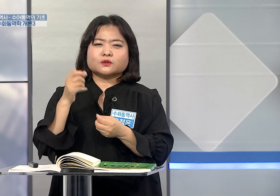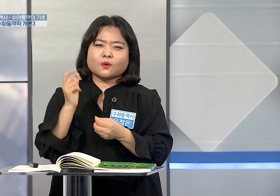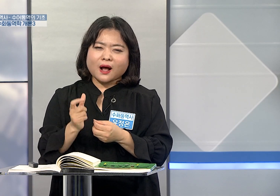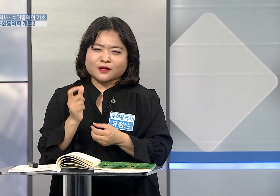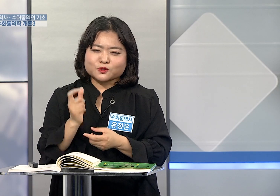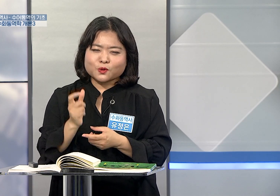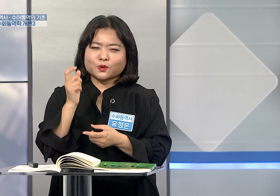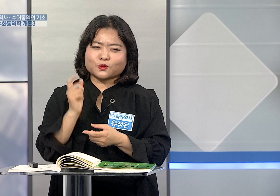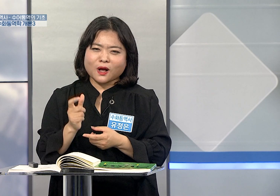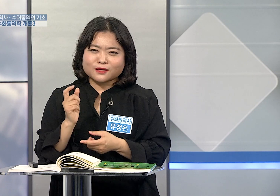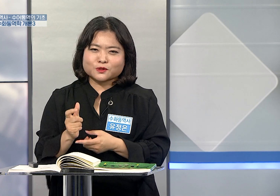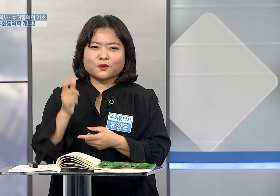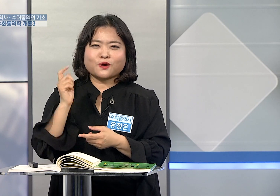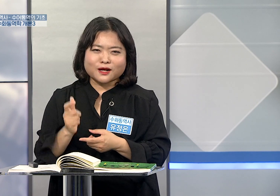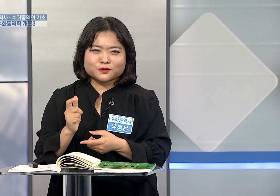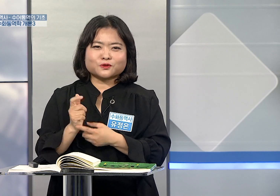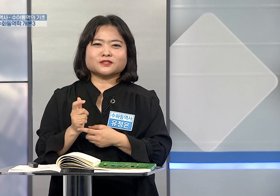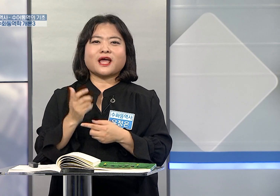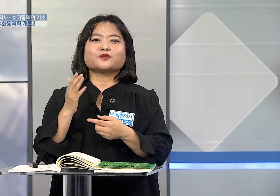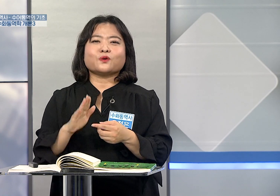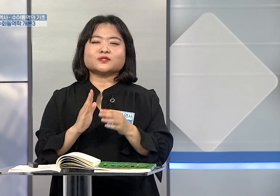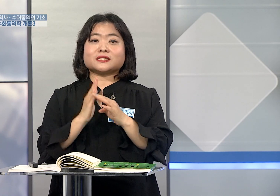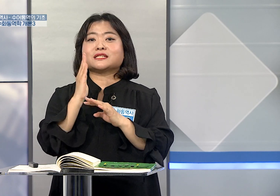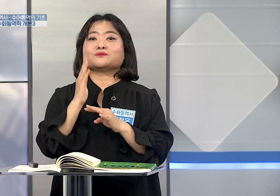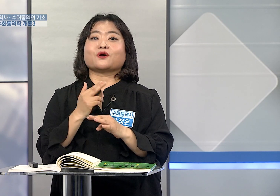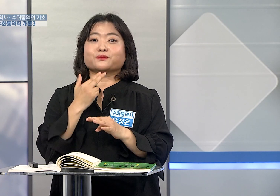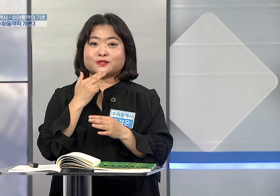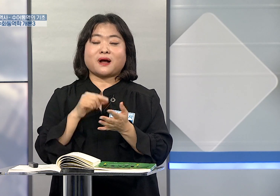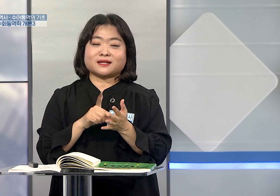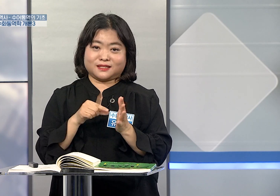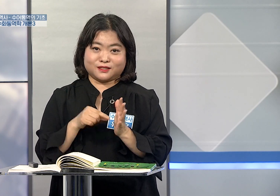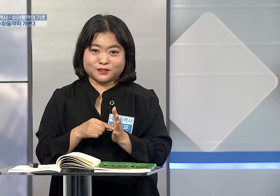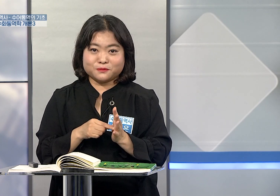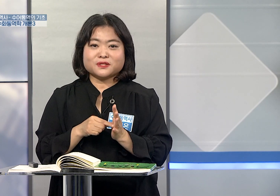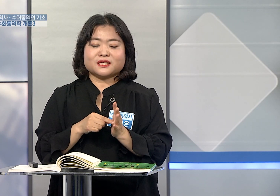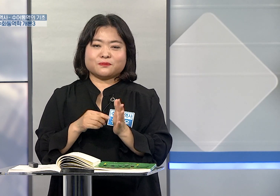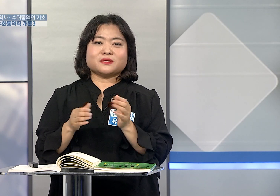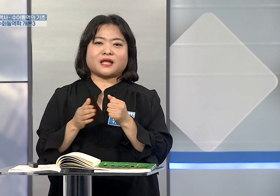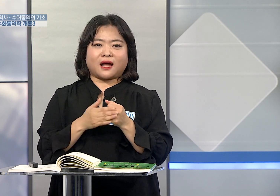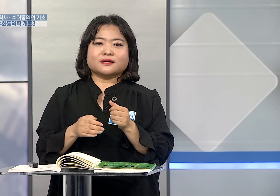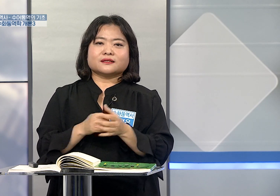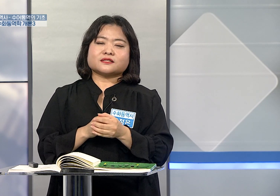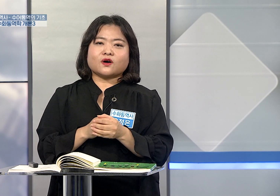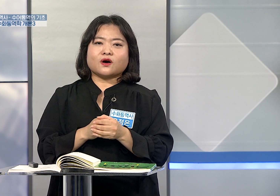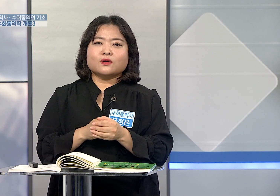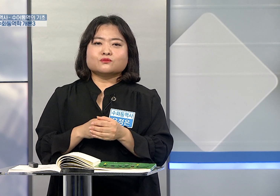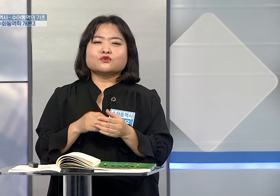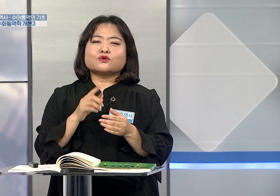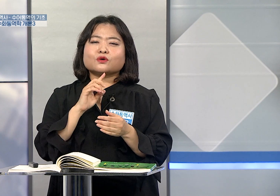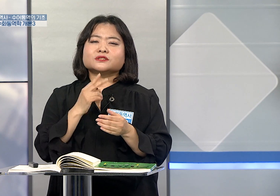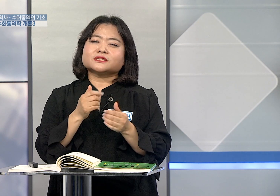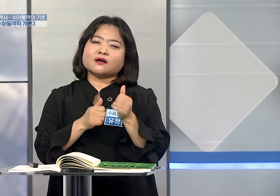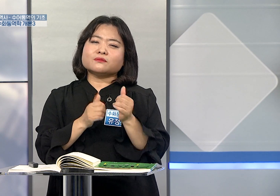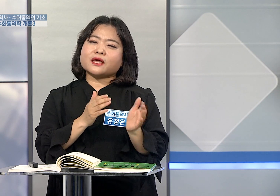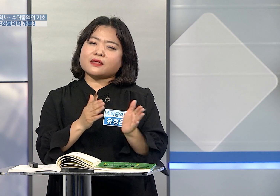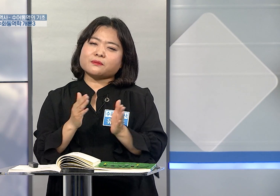또 강조를 해도 지나침이 없을 만큼입니다. 그래서 물론 시험의